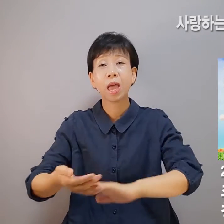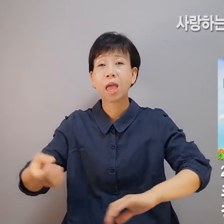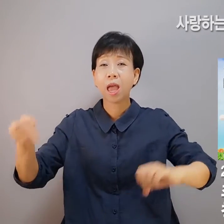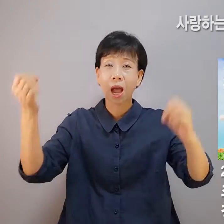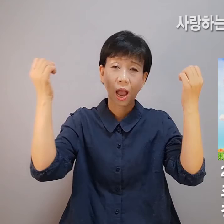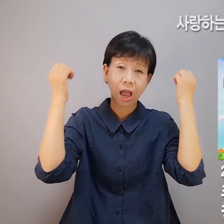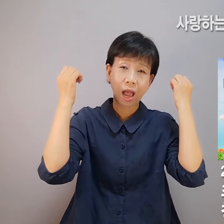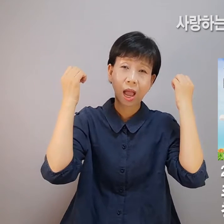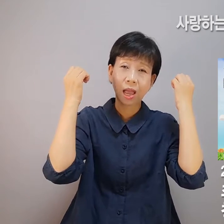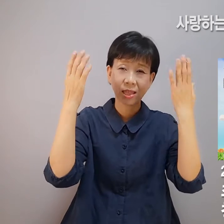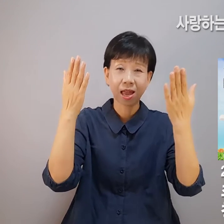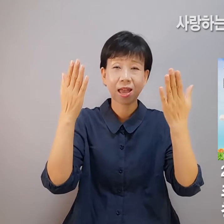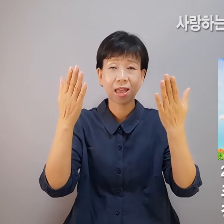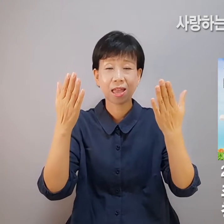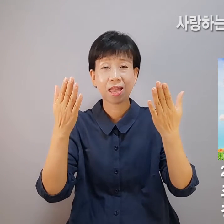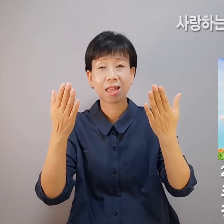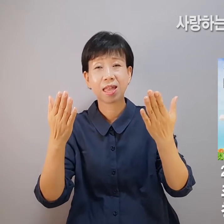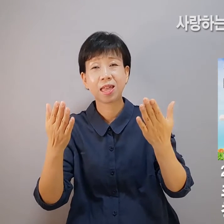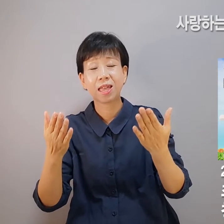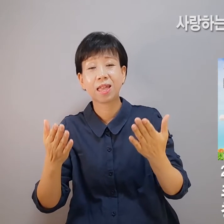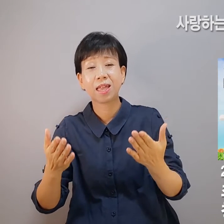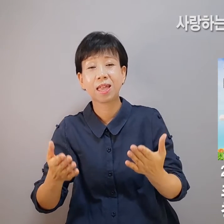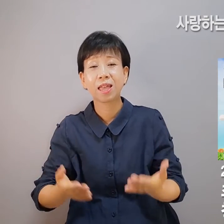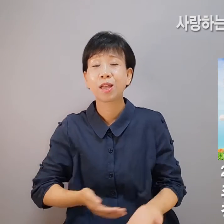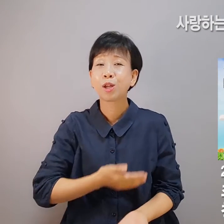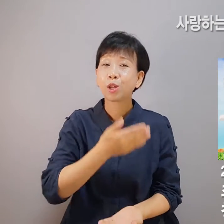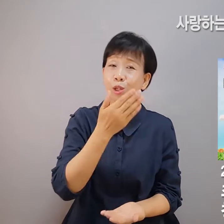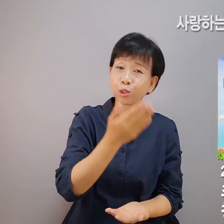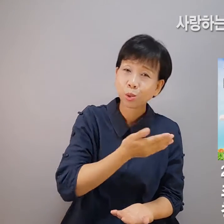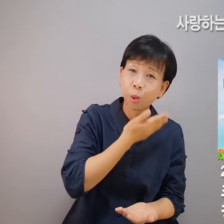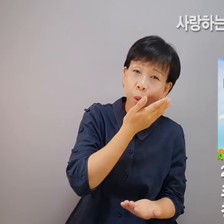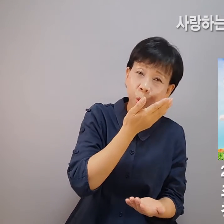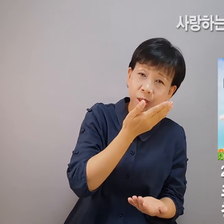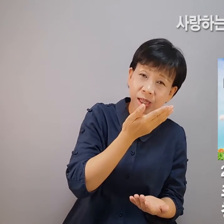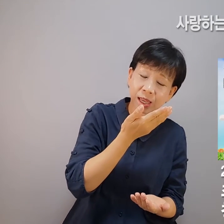새롭게 존귀한 주보혈이